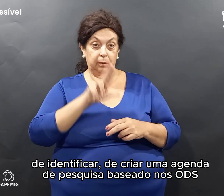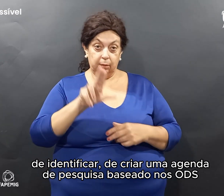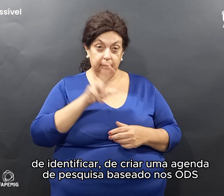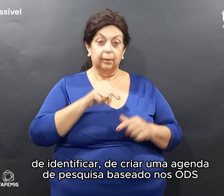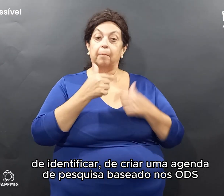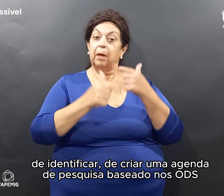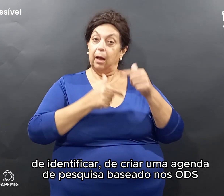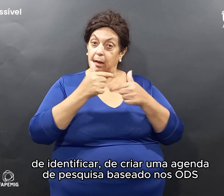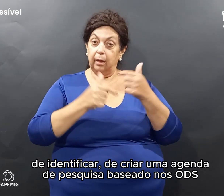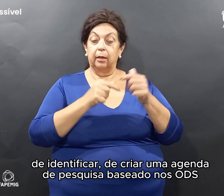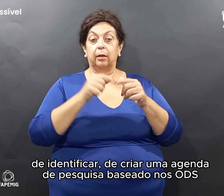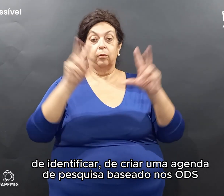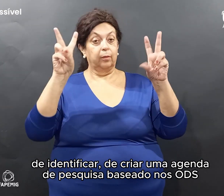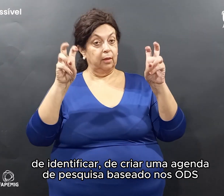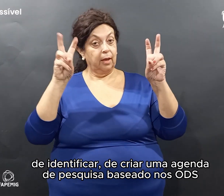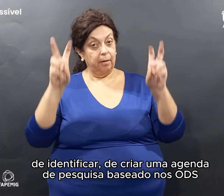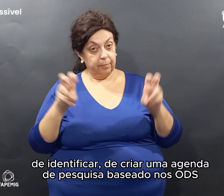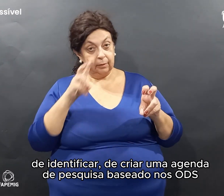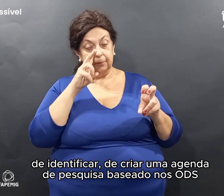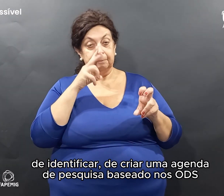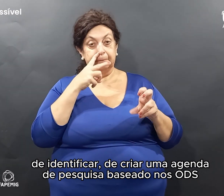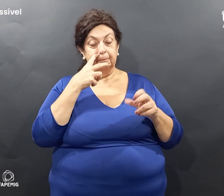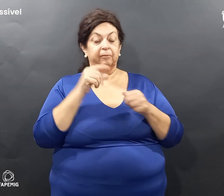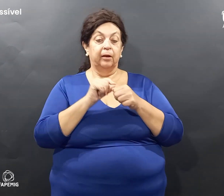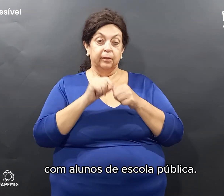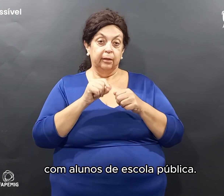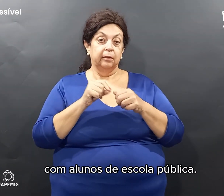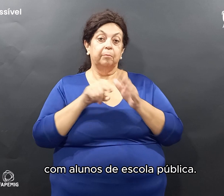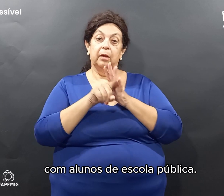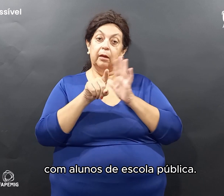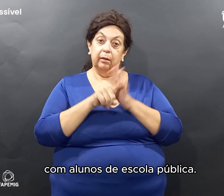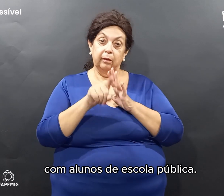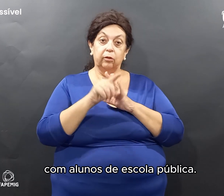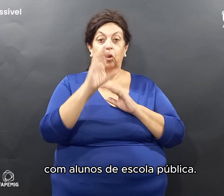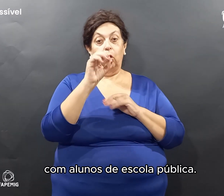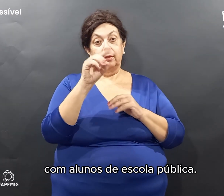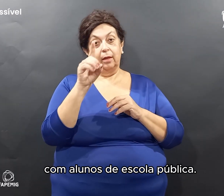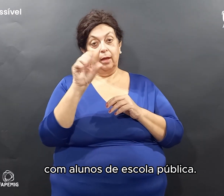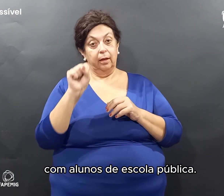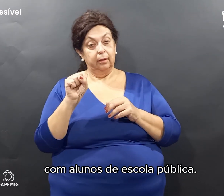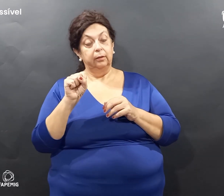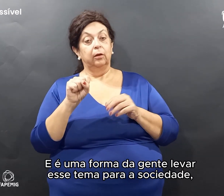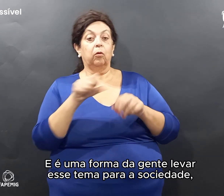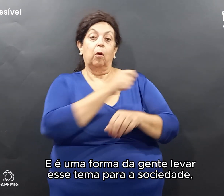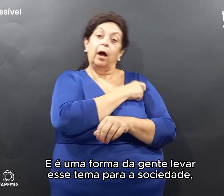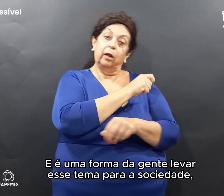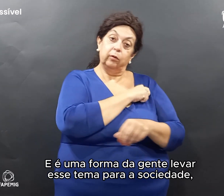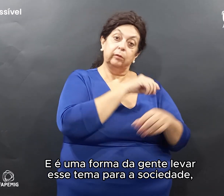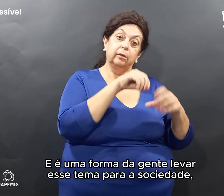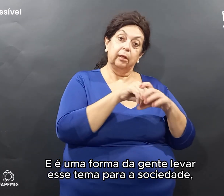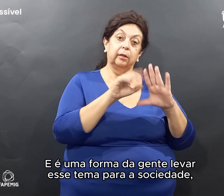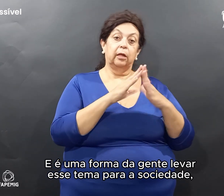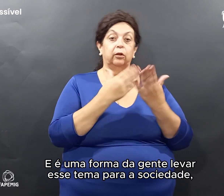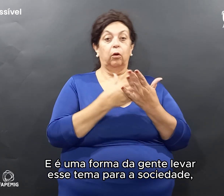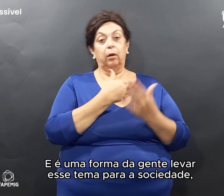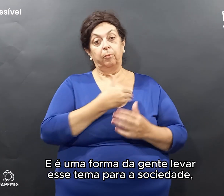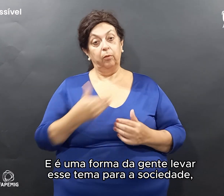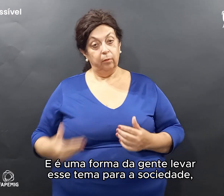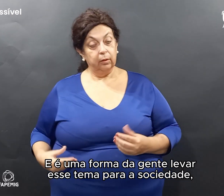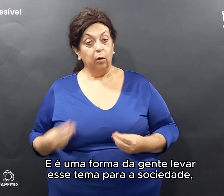criar uma agenda de pesquisa baseada nos ODS com alunos de escola pública, e é uma forma da gente levar